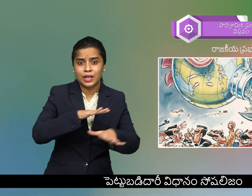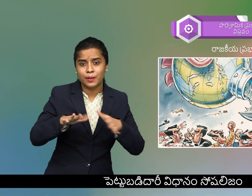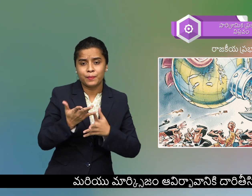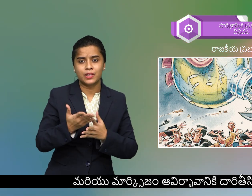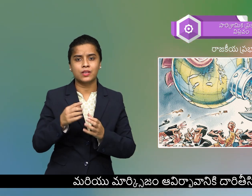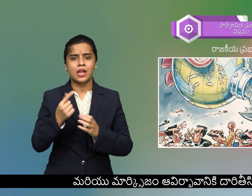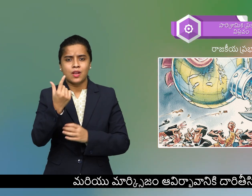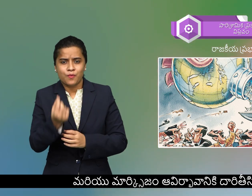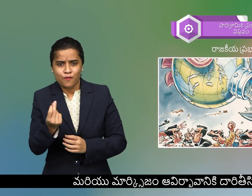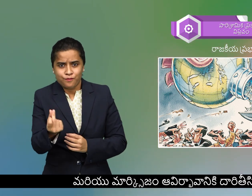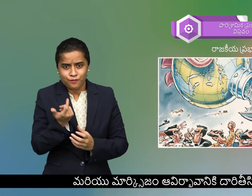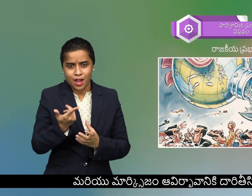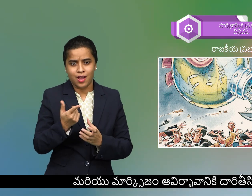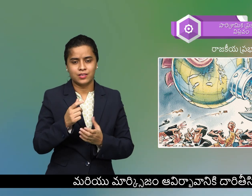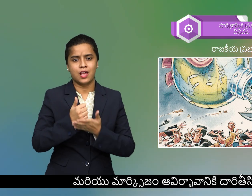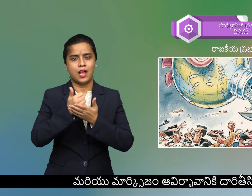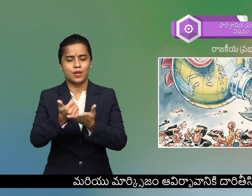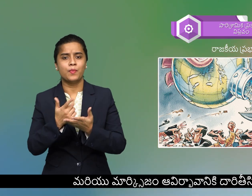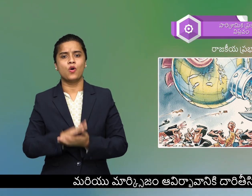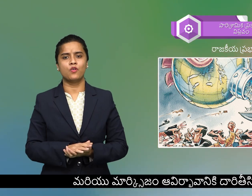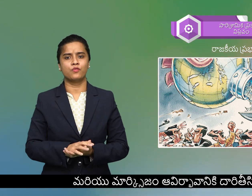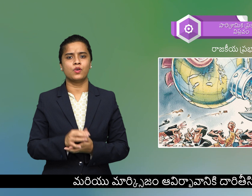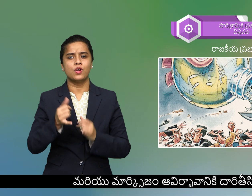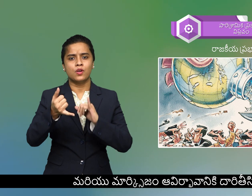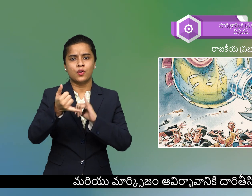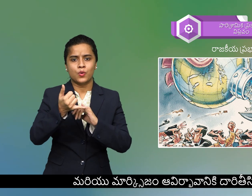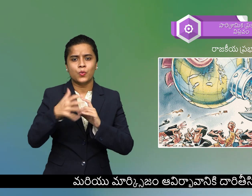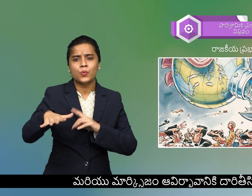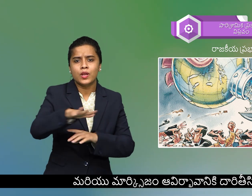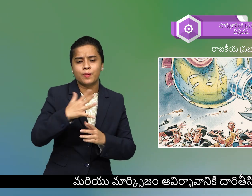సోషలిజం మరియు మార్క్సిజం ఆవిర్భావానికి దారితీసింది.